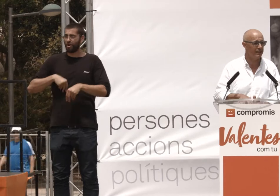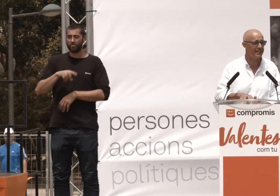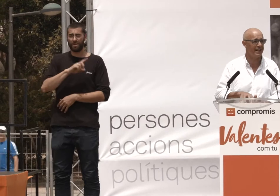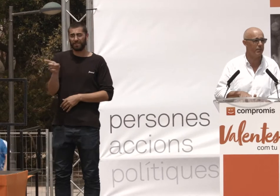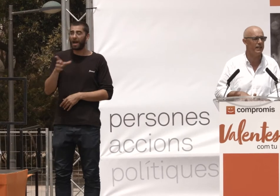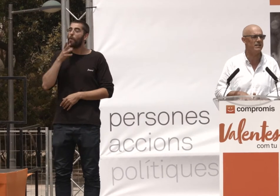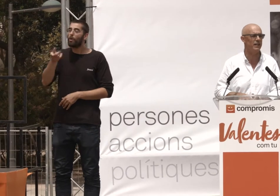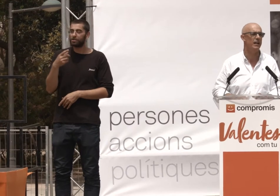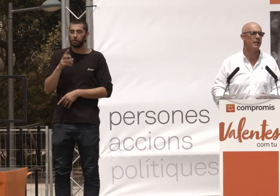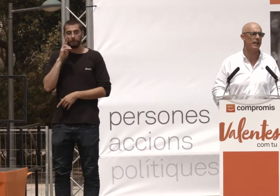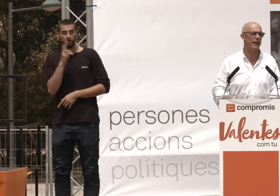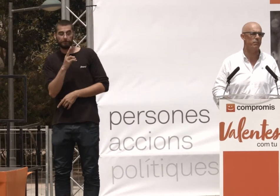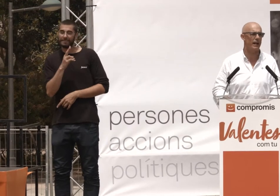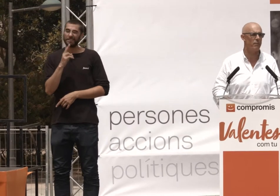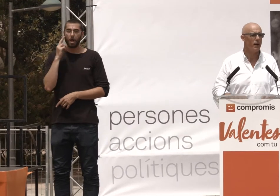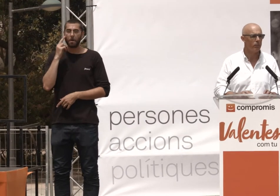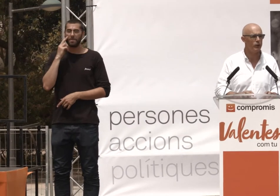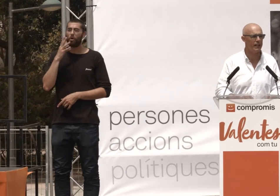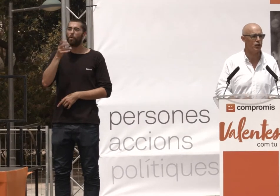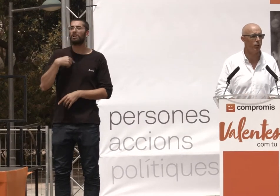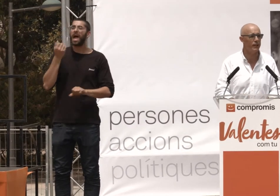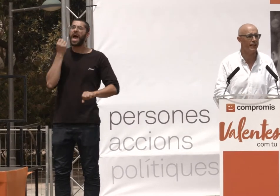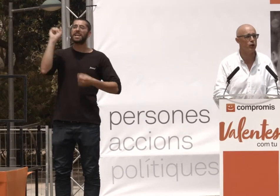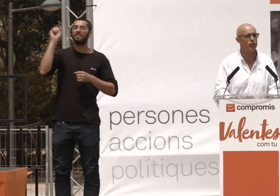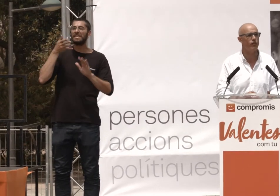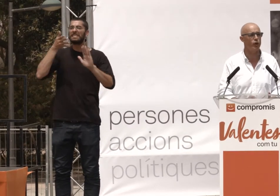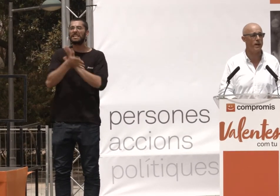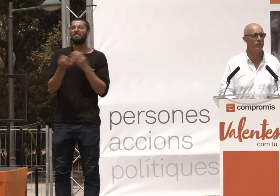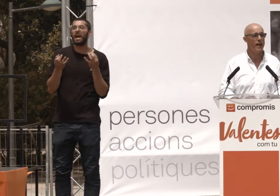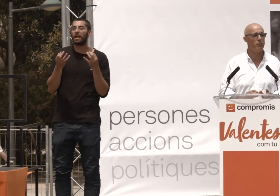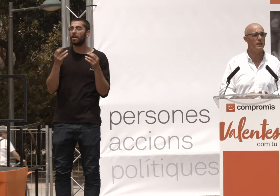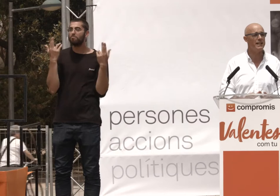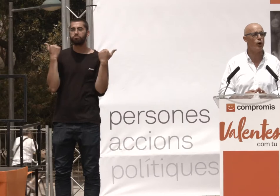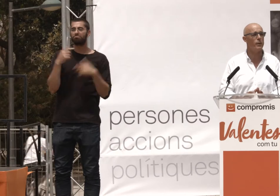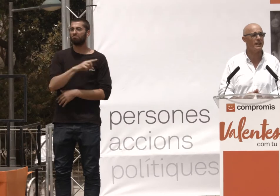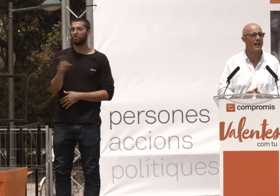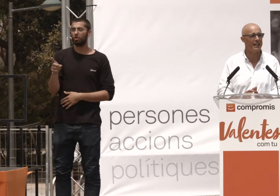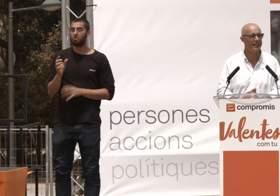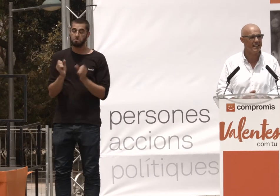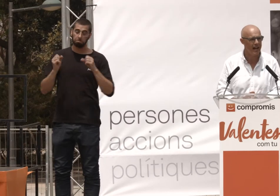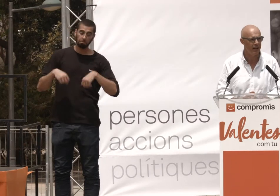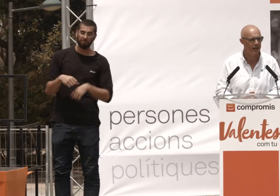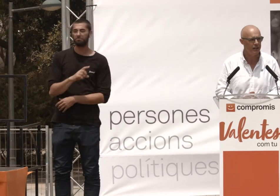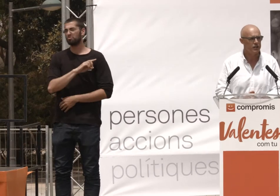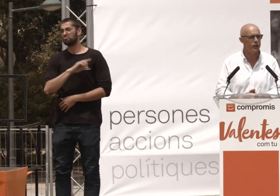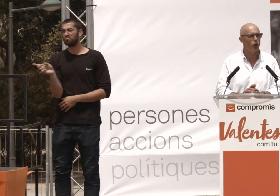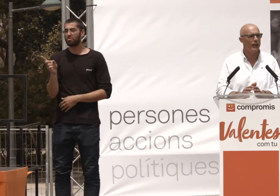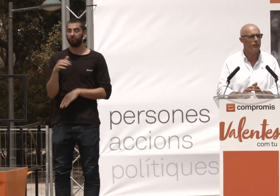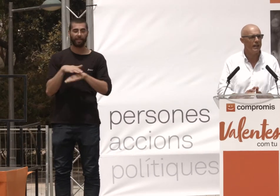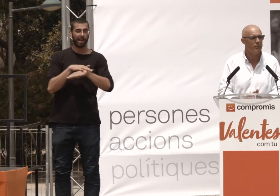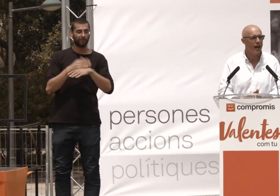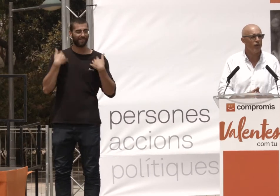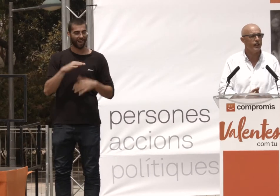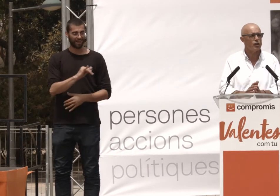Perquè a nosaltres la rebel·lia aquesta de la que parlem vol dir això, vol dir que no ens conformem en vindre a governar el que hi ha, sinó